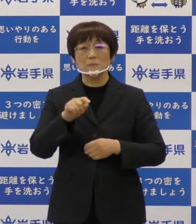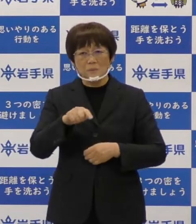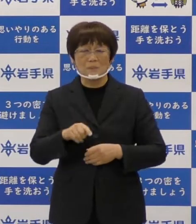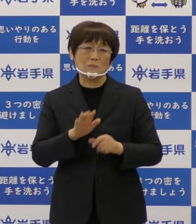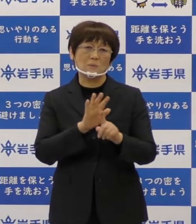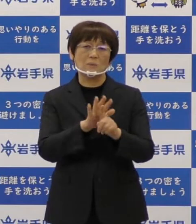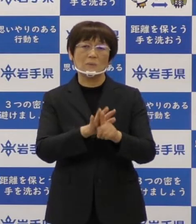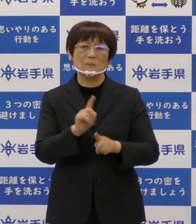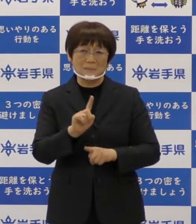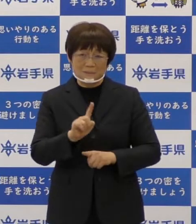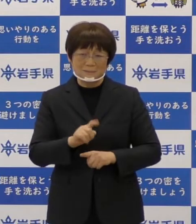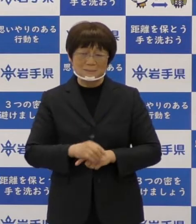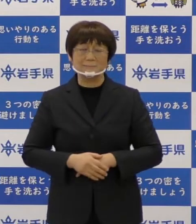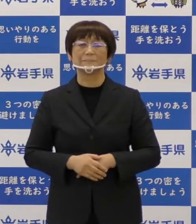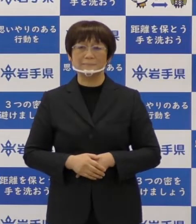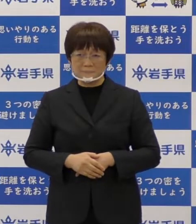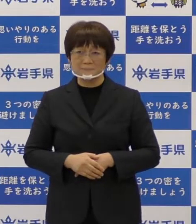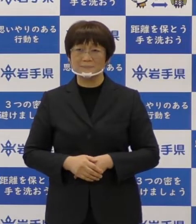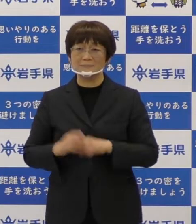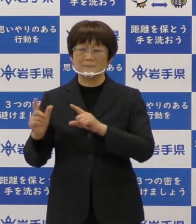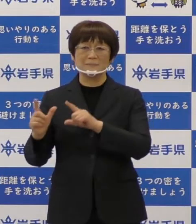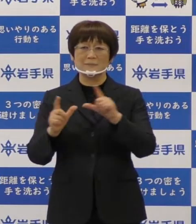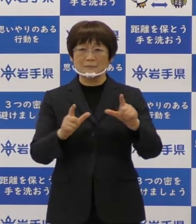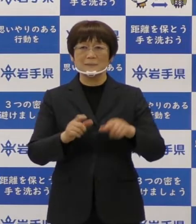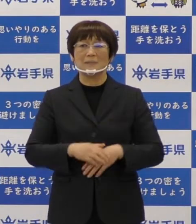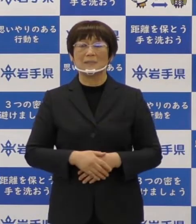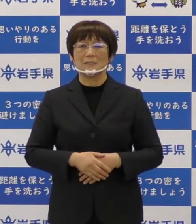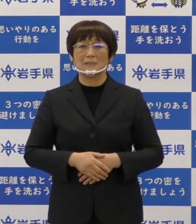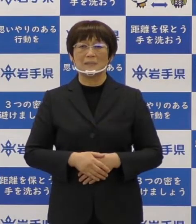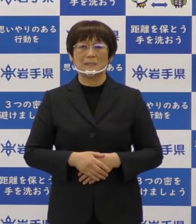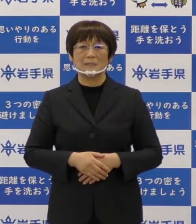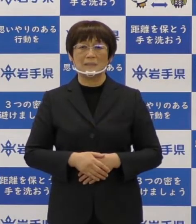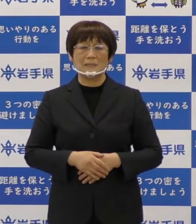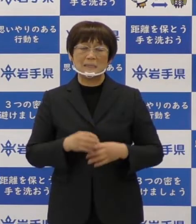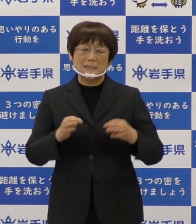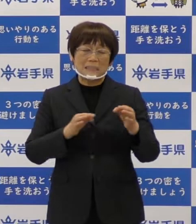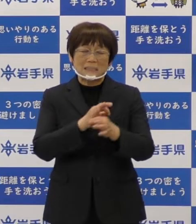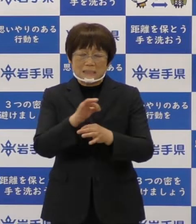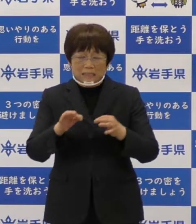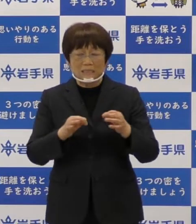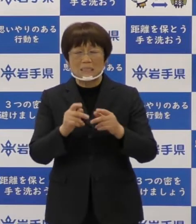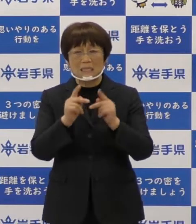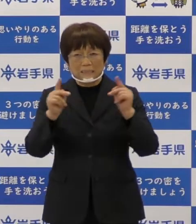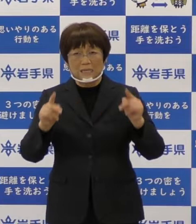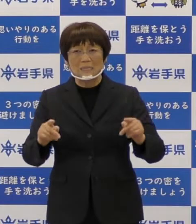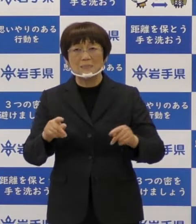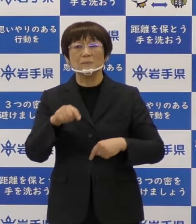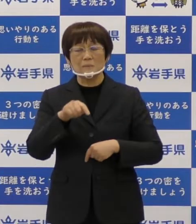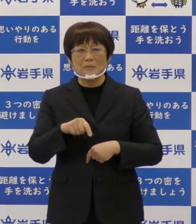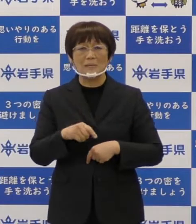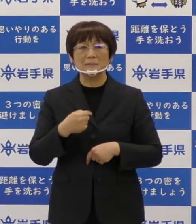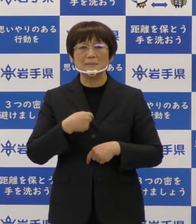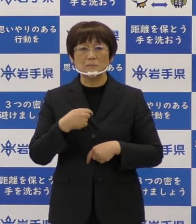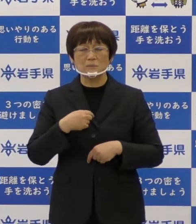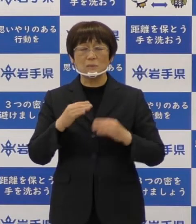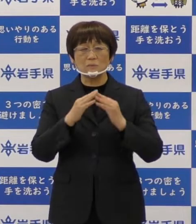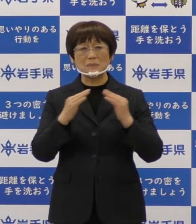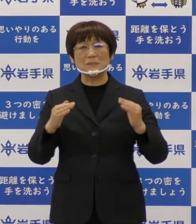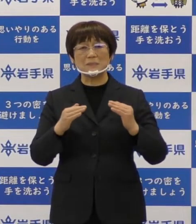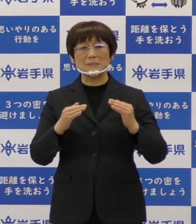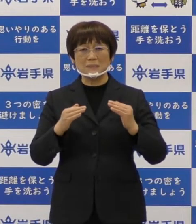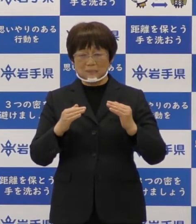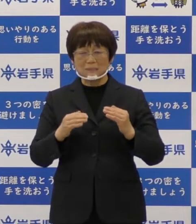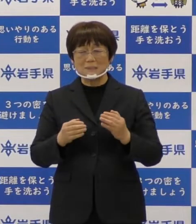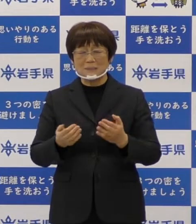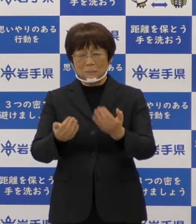ね、あの経済的な課題はこれは家を失わず自分の家屋に被害を受けてなくてもですね、